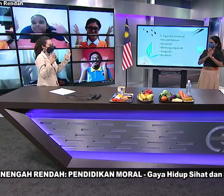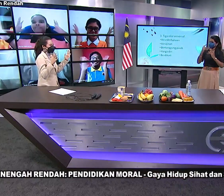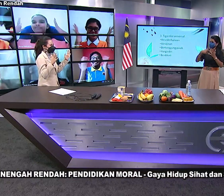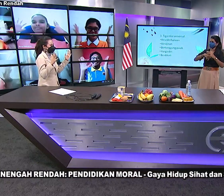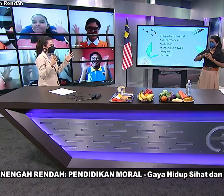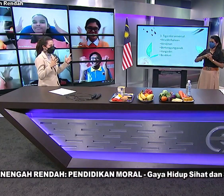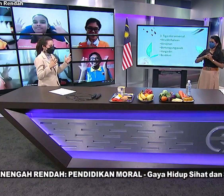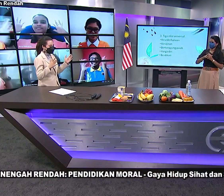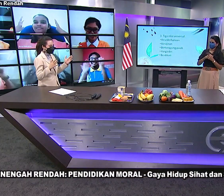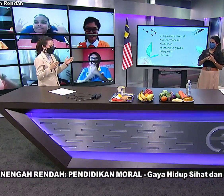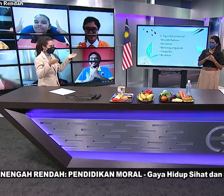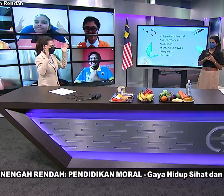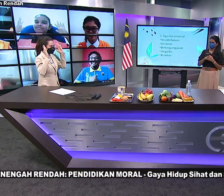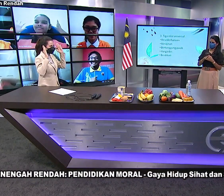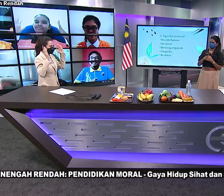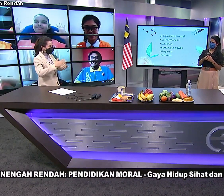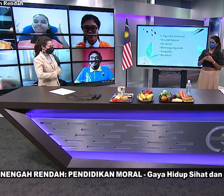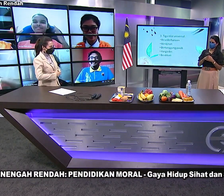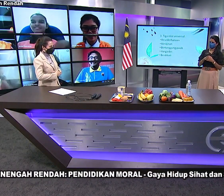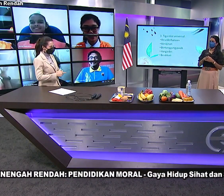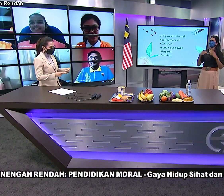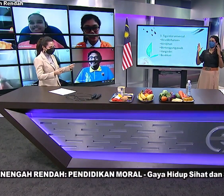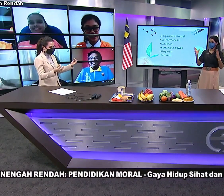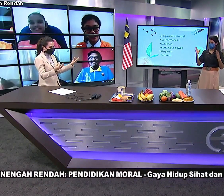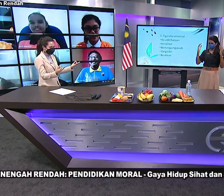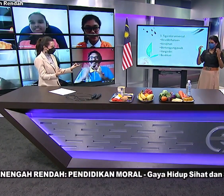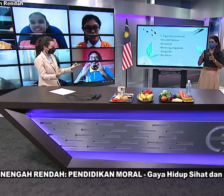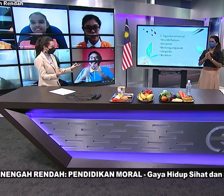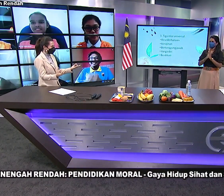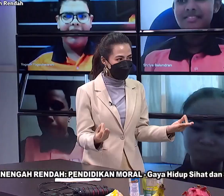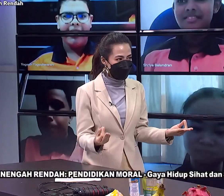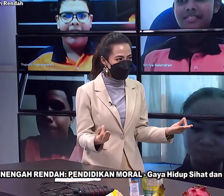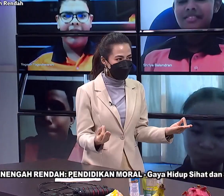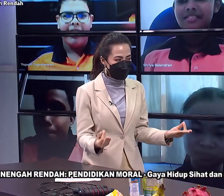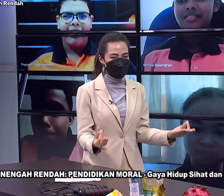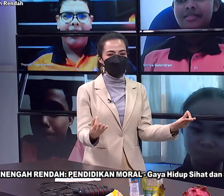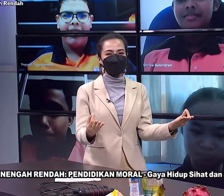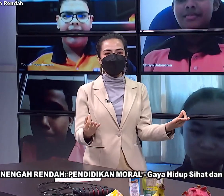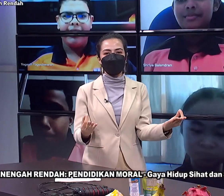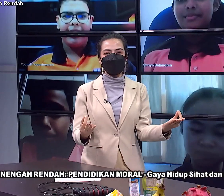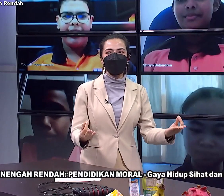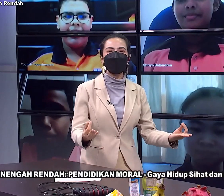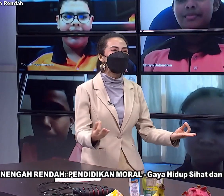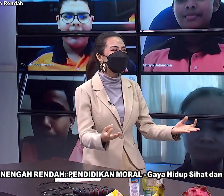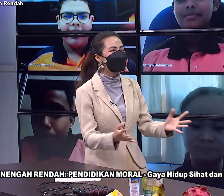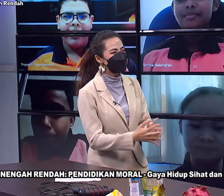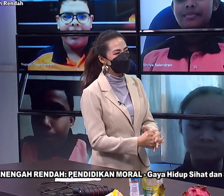lagi? Kemudian ibadah atau meditasi. Meditasi. Alright. Okey,